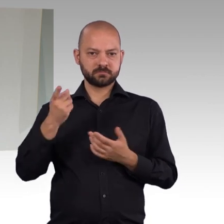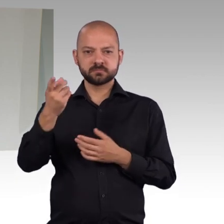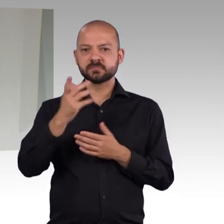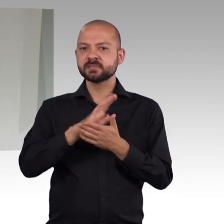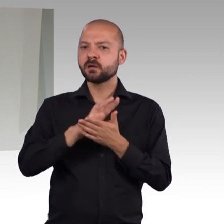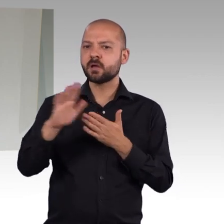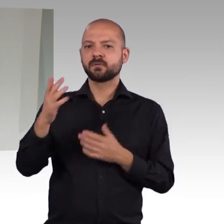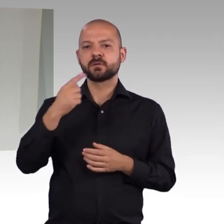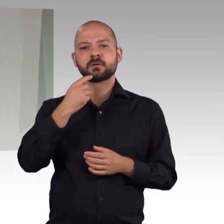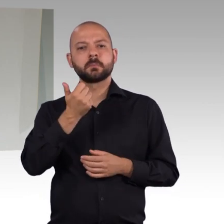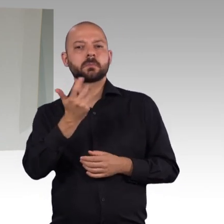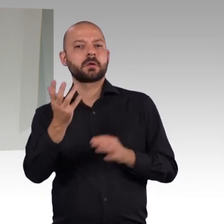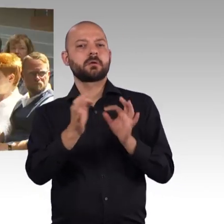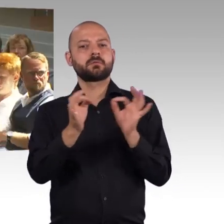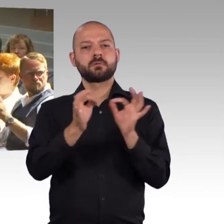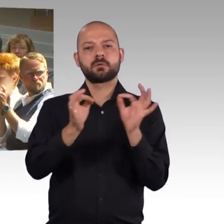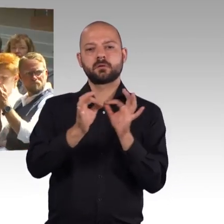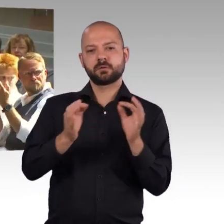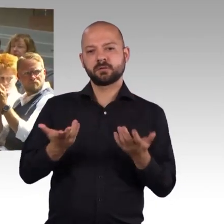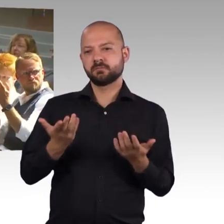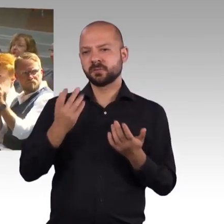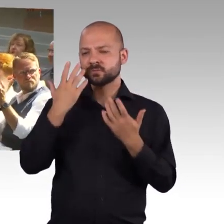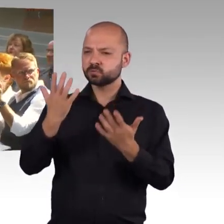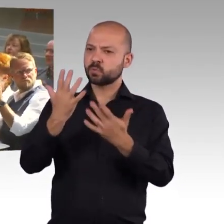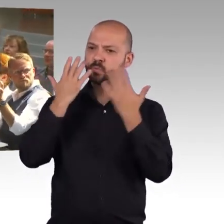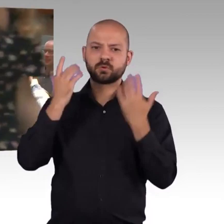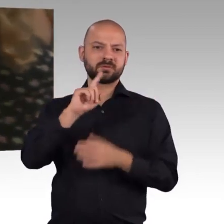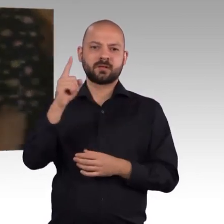Blick auf die Kanzlerschaft. Herzlichen Dank.